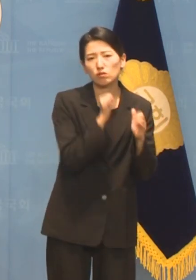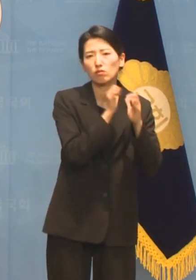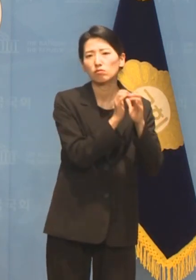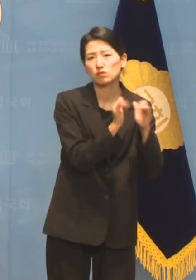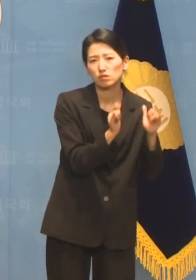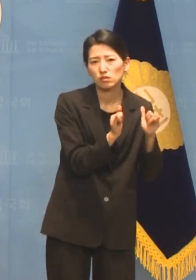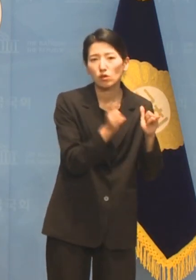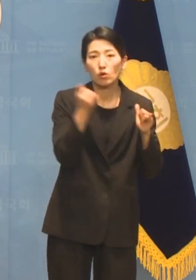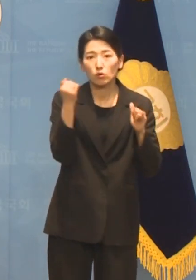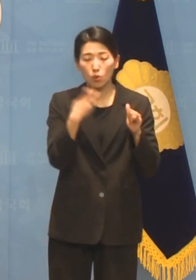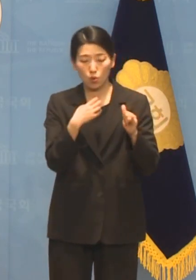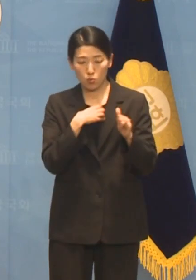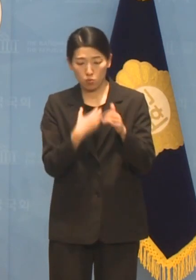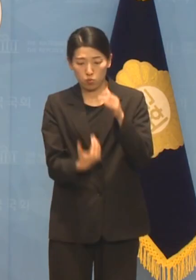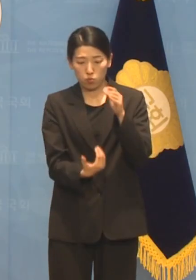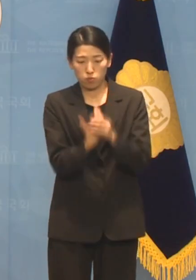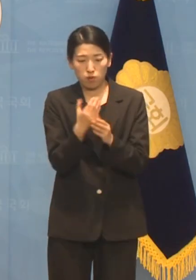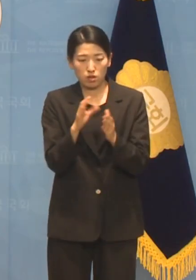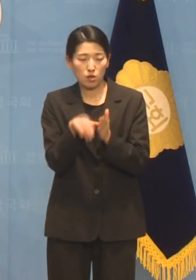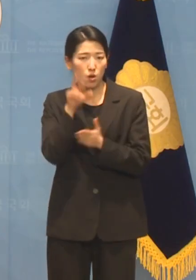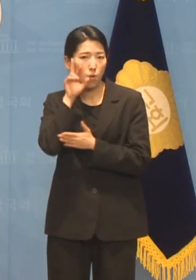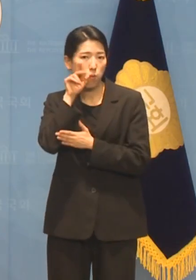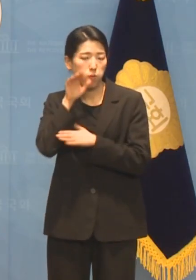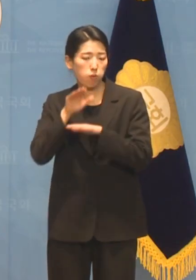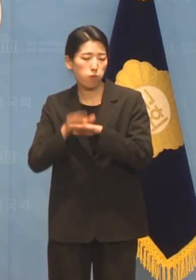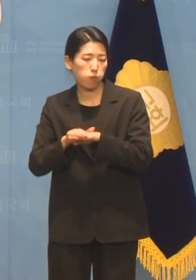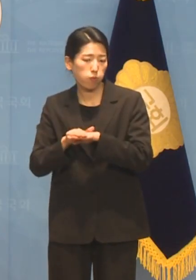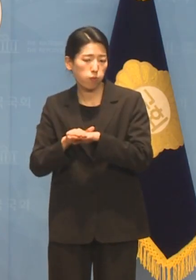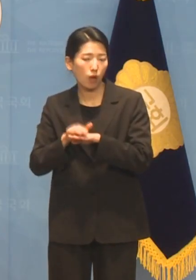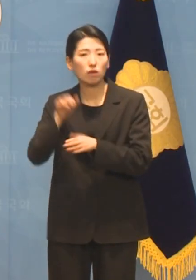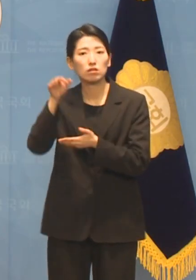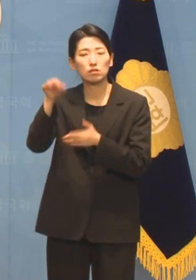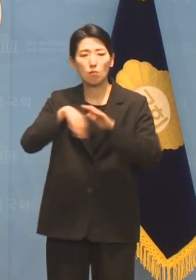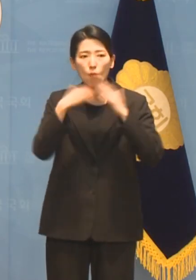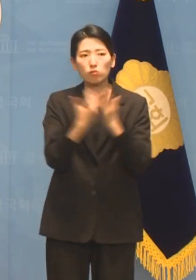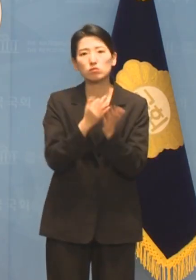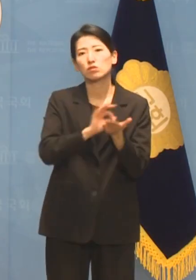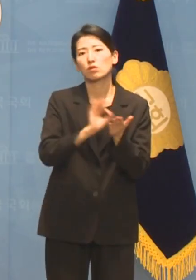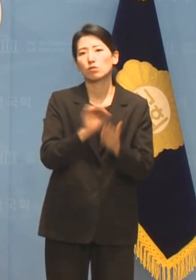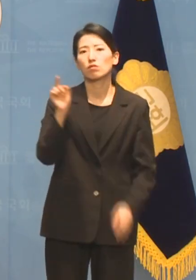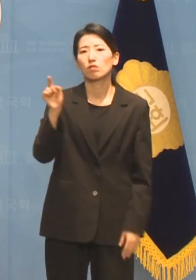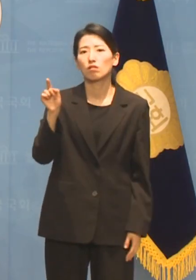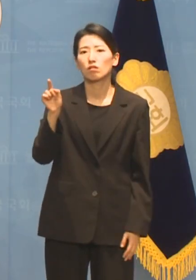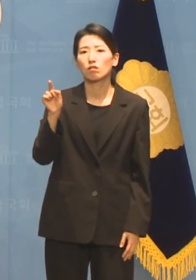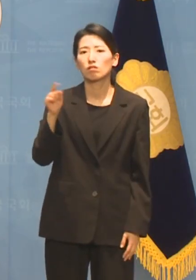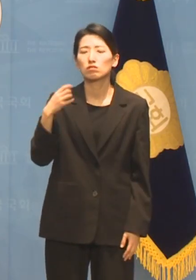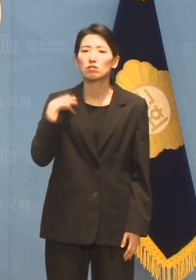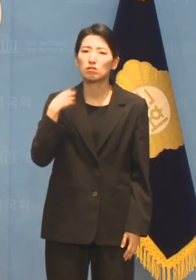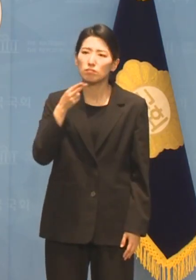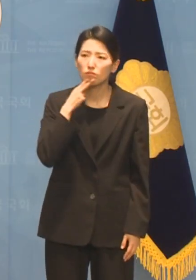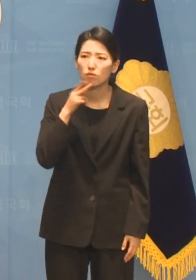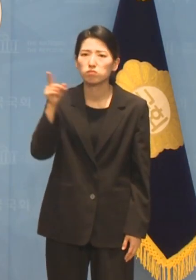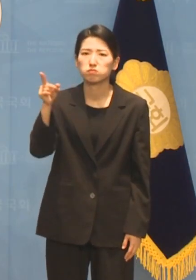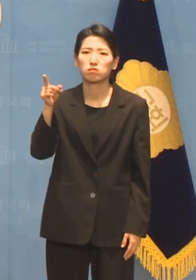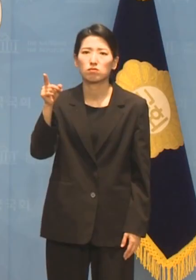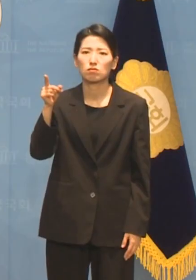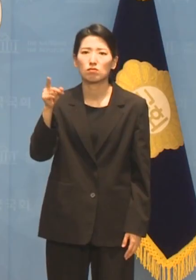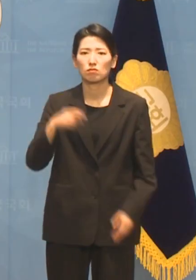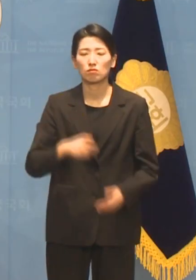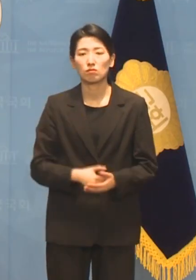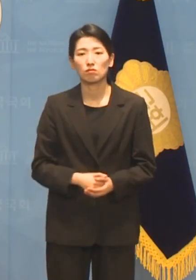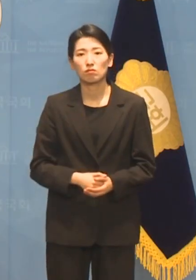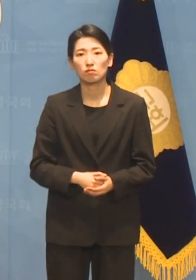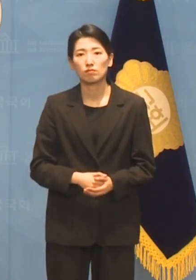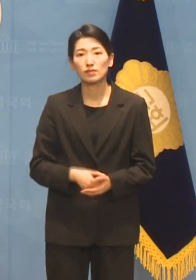지속 가능성을 담보하는 기금까지 전용한 것으로 매우 위험하고 무책임한 행위입니다.